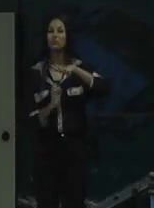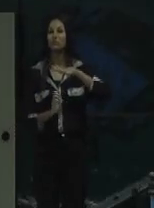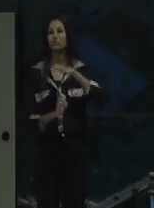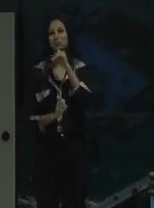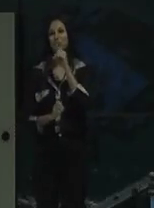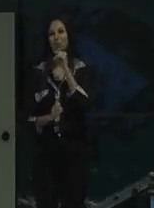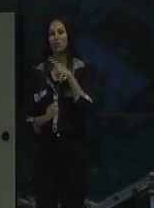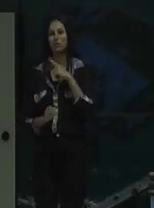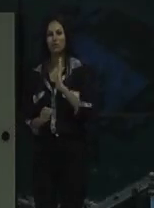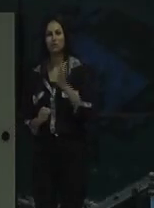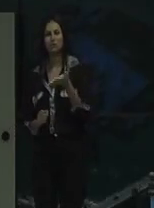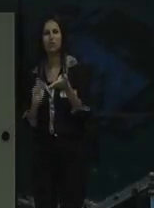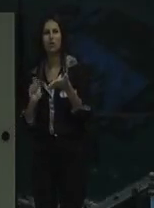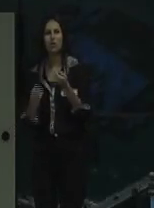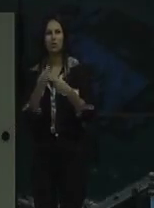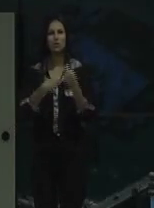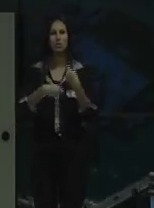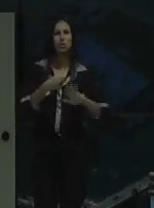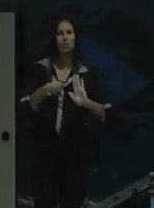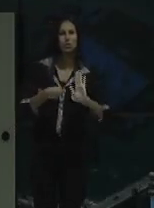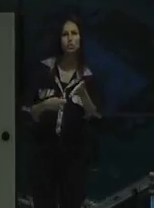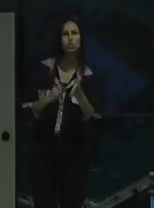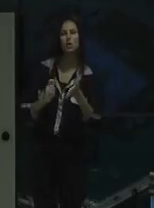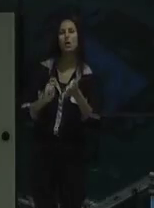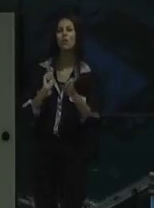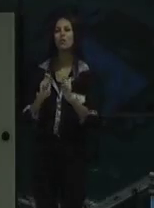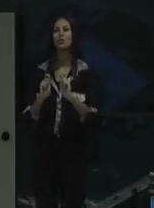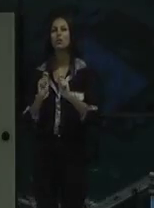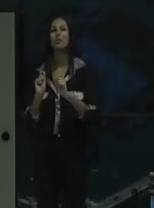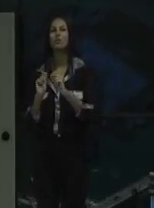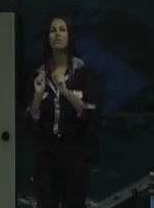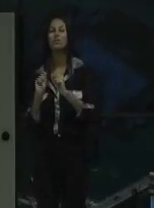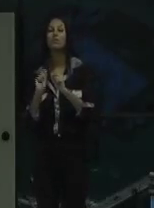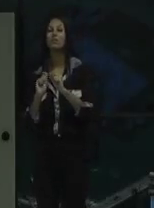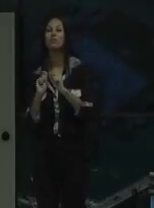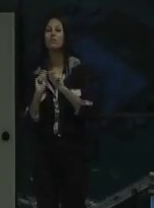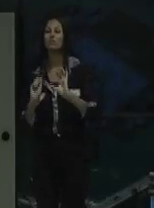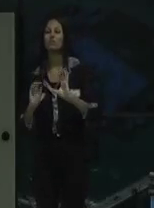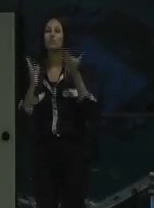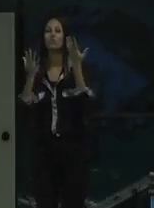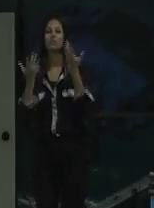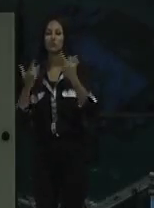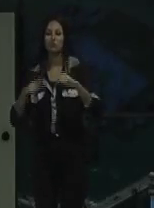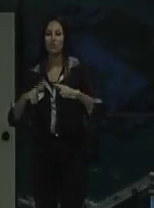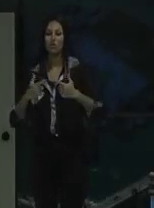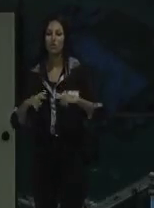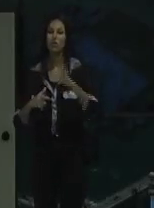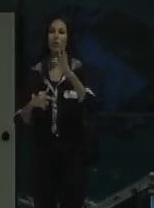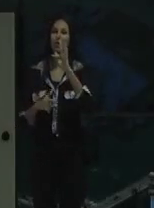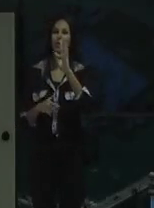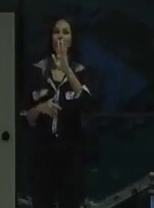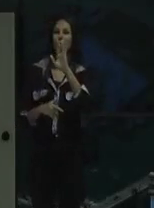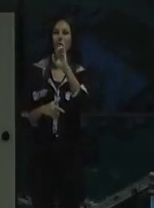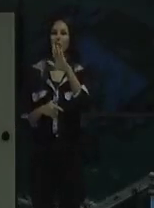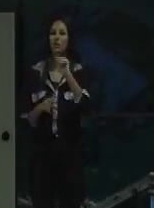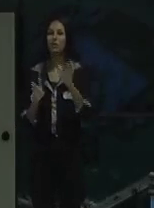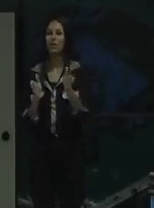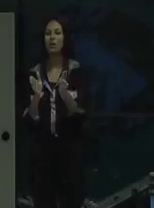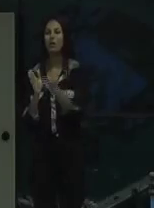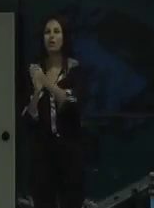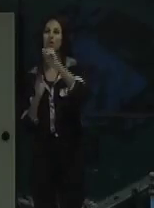recentemente de investimento na micareta de Feira de Santana mais de 10 milhões. A Embasa investiu na micareta de Feira